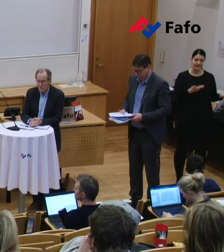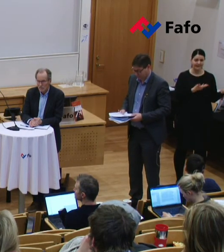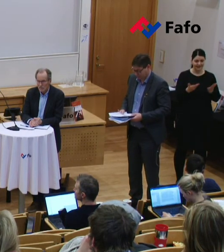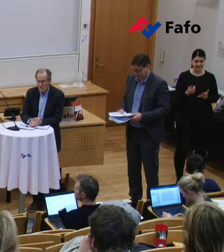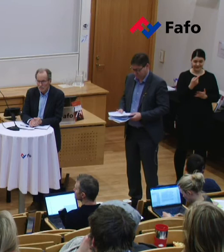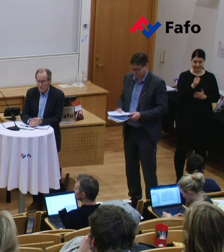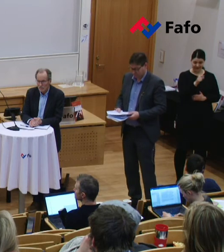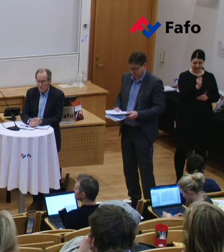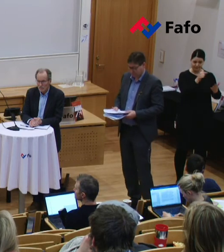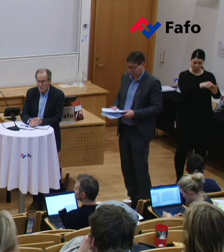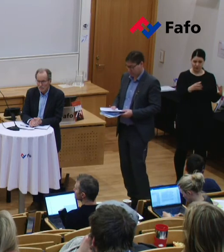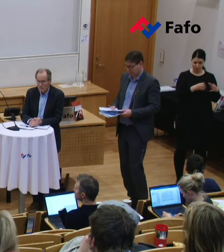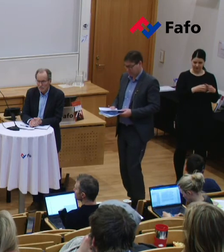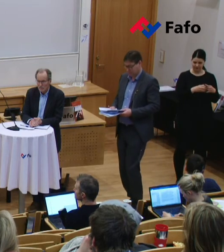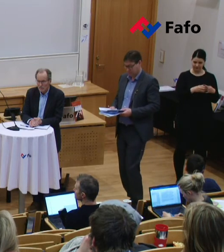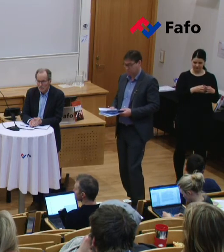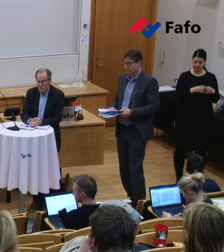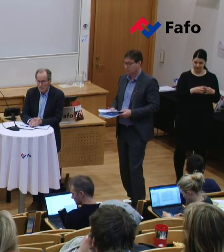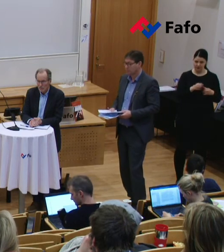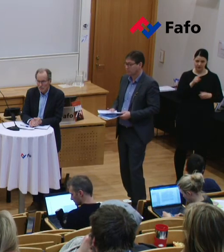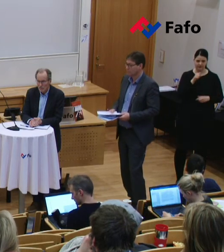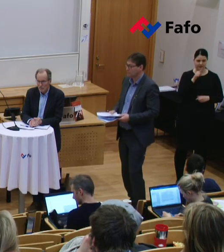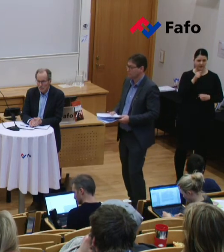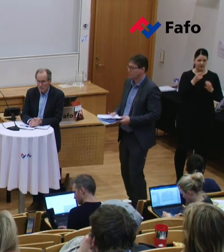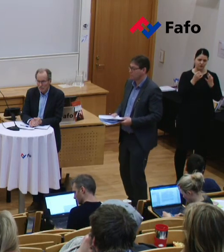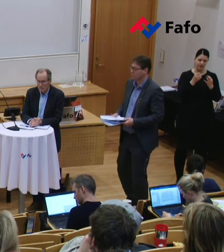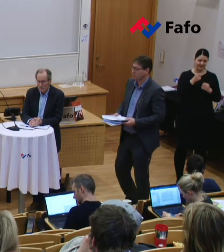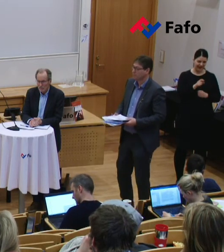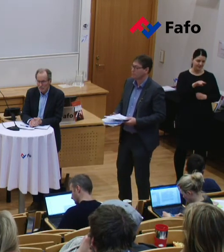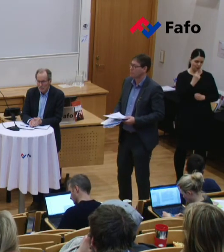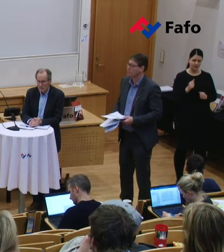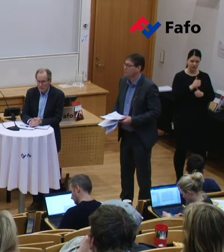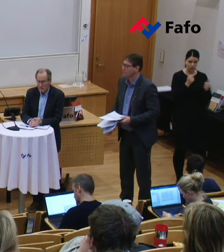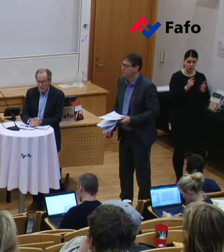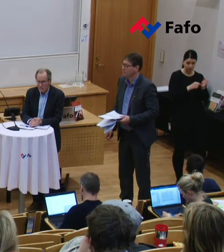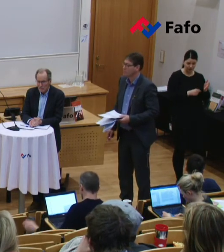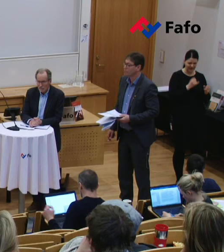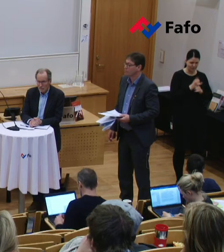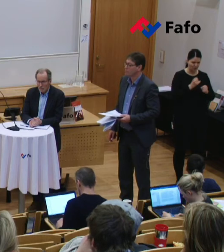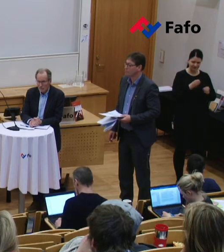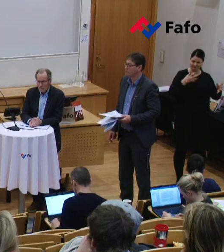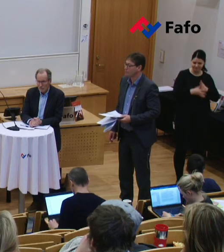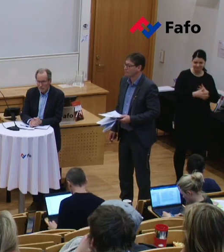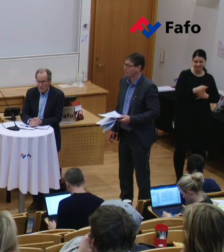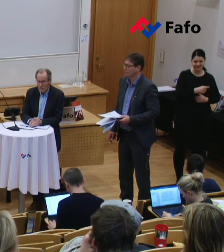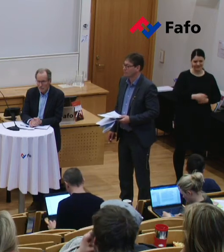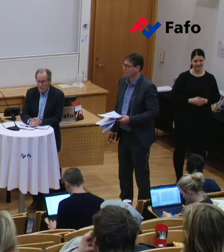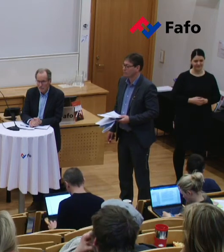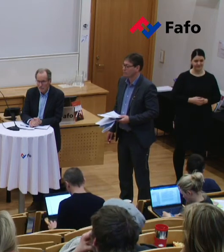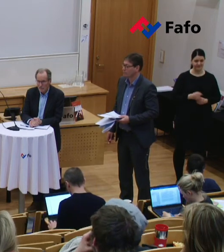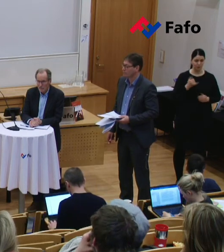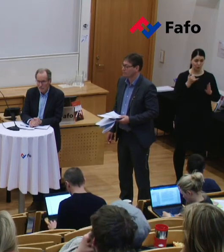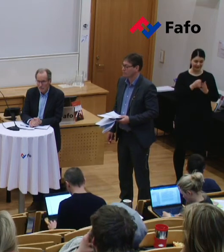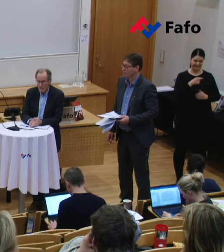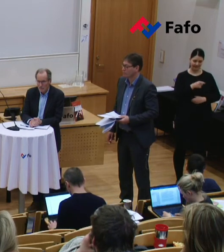denne målgruppa? Det er jo det som er på en måte vår store utfordring, hvordan får vi det til? Og i det så hører jo